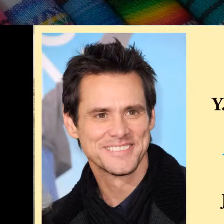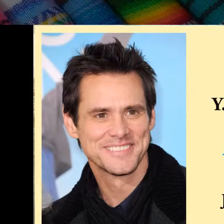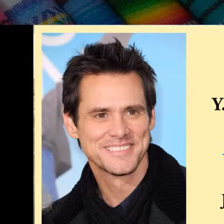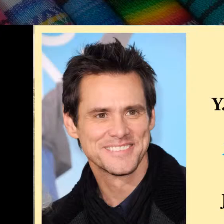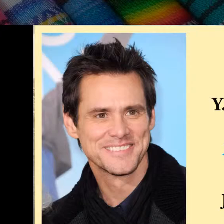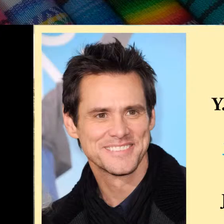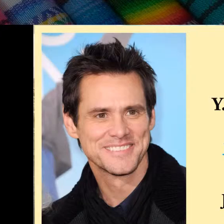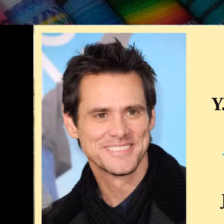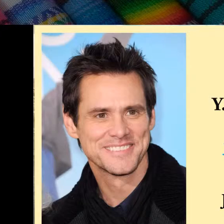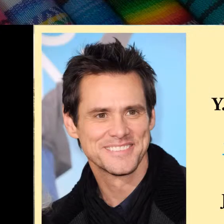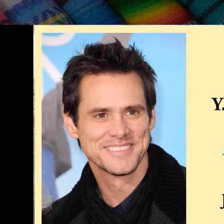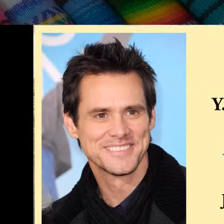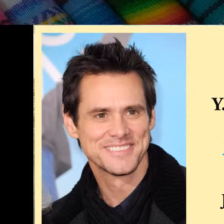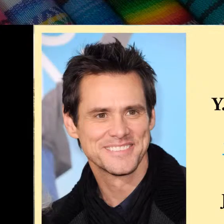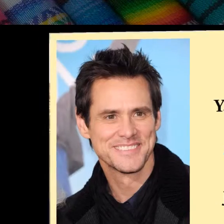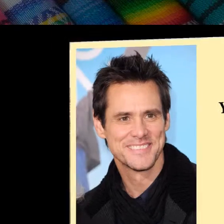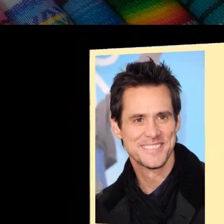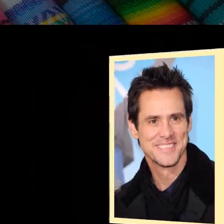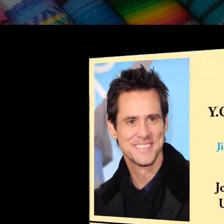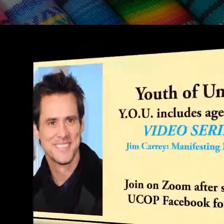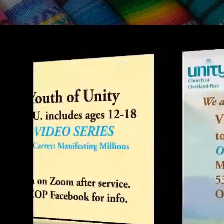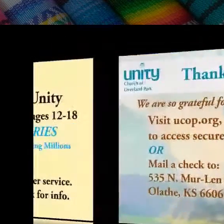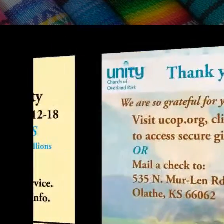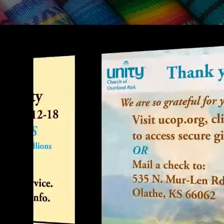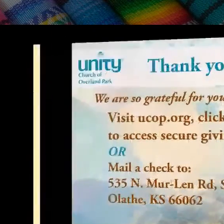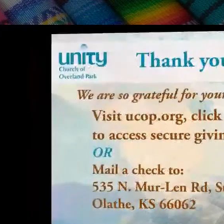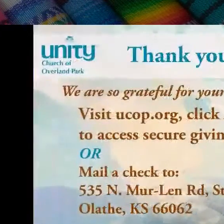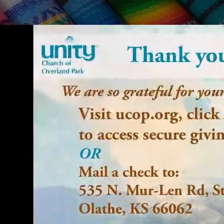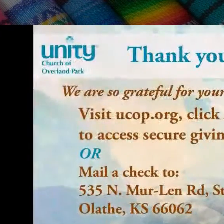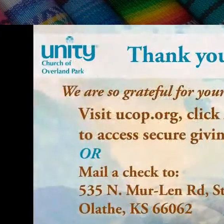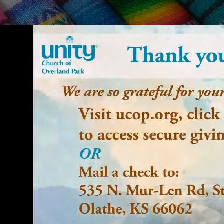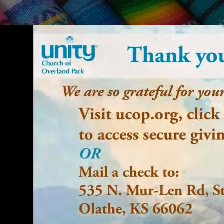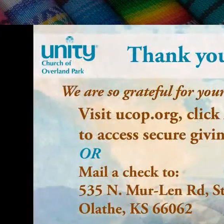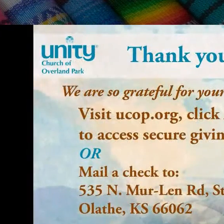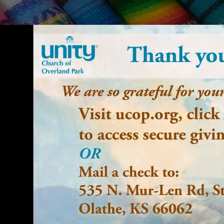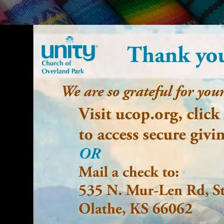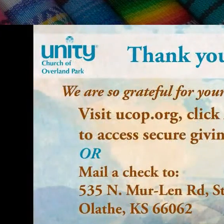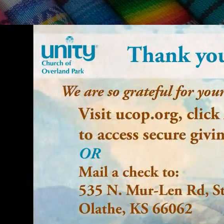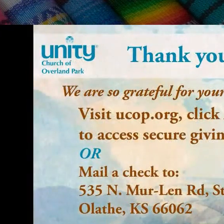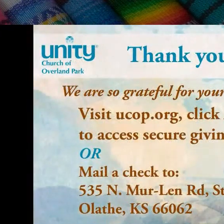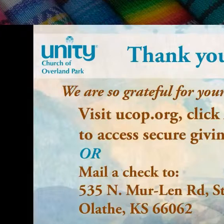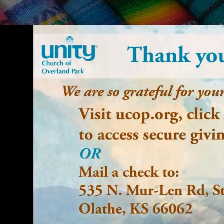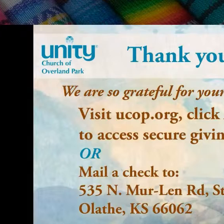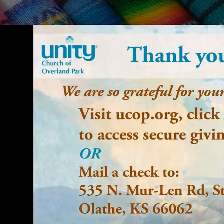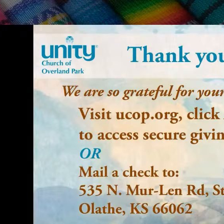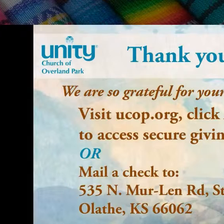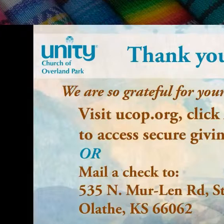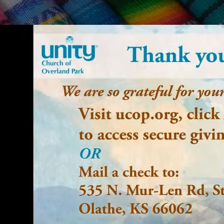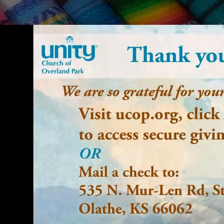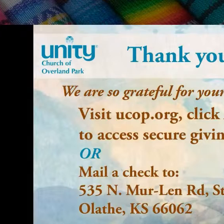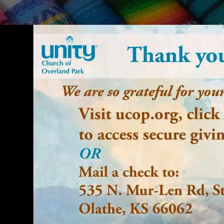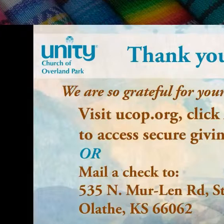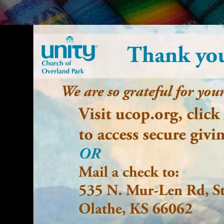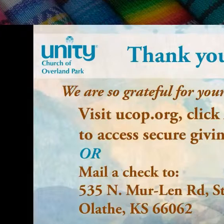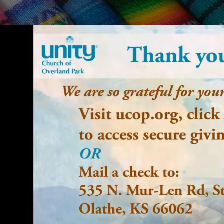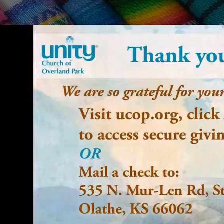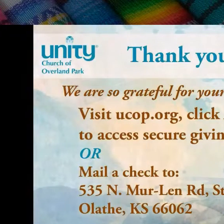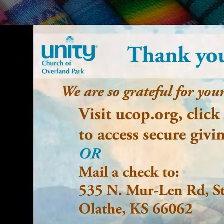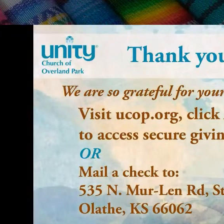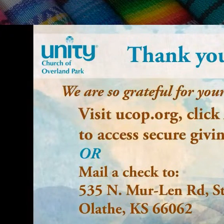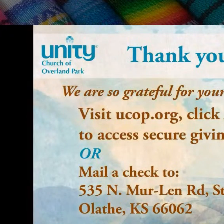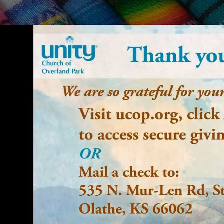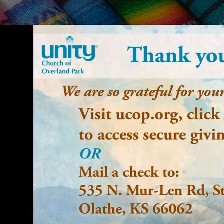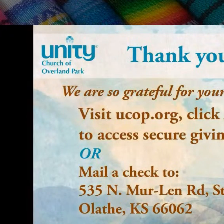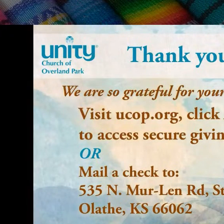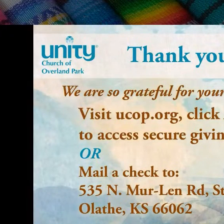y la que no es pena, llorona, todo es pena para mí. Ayer lloraba